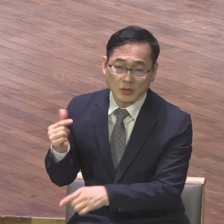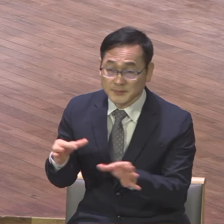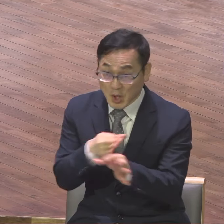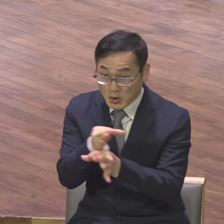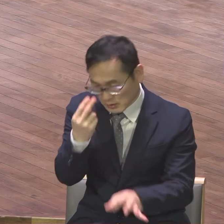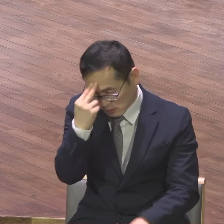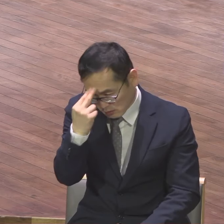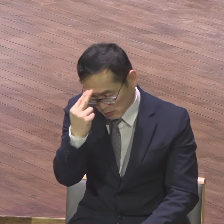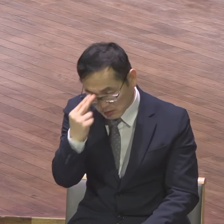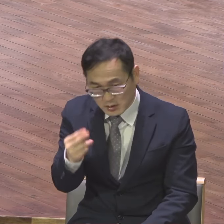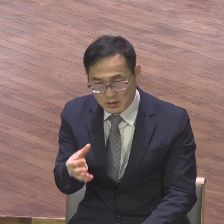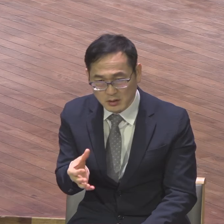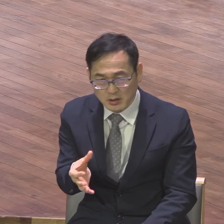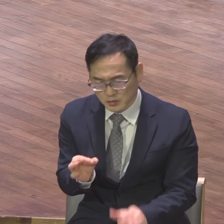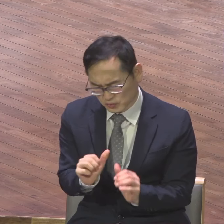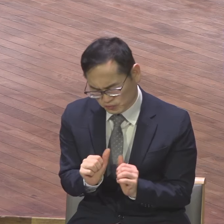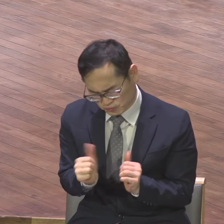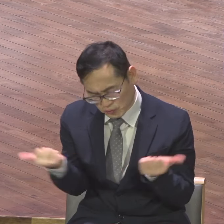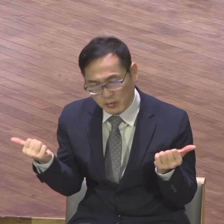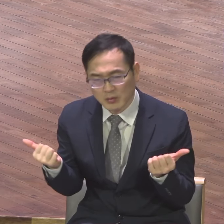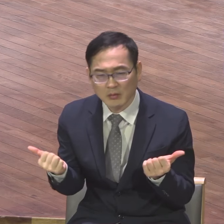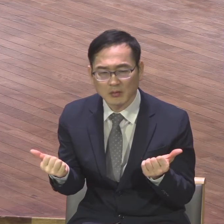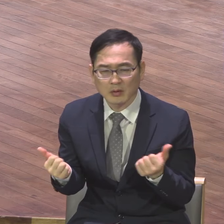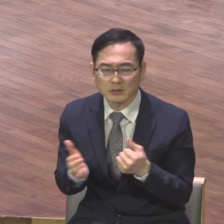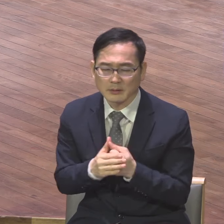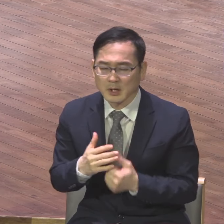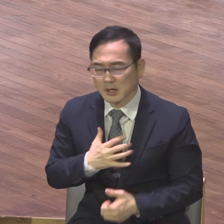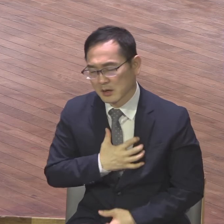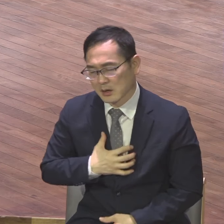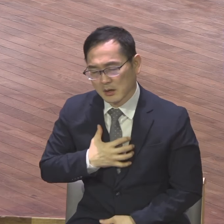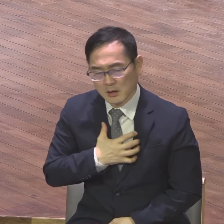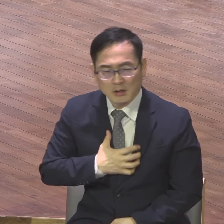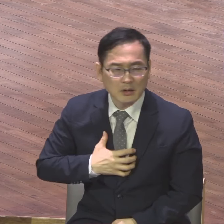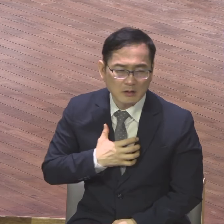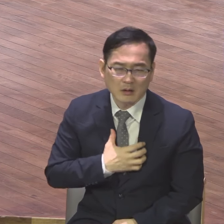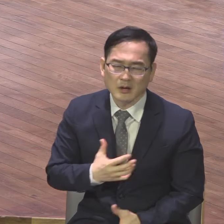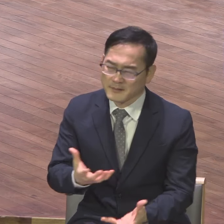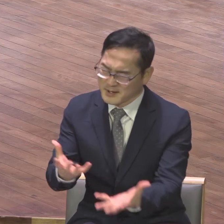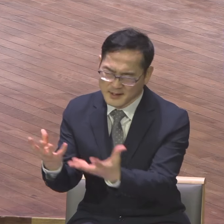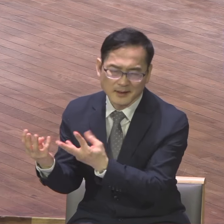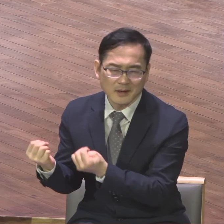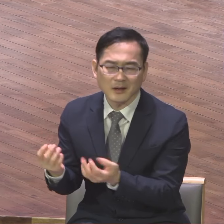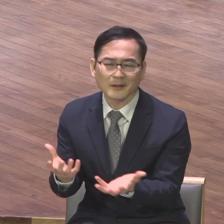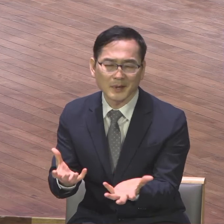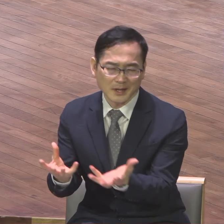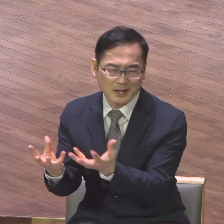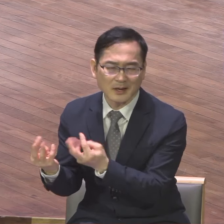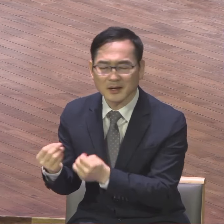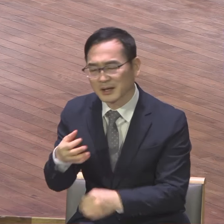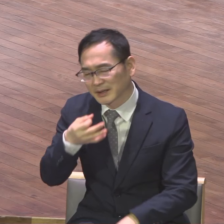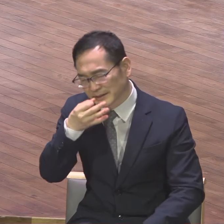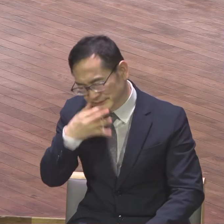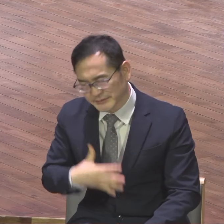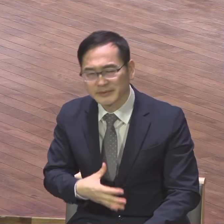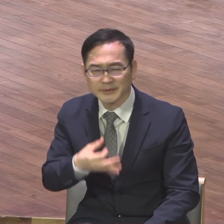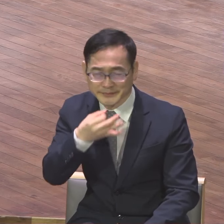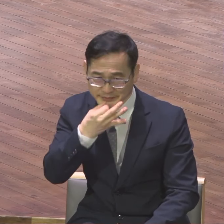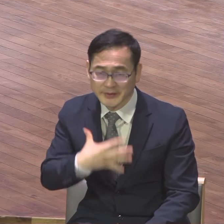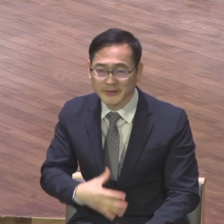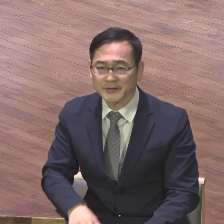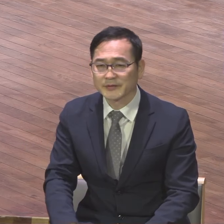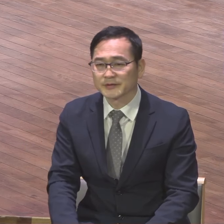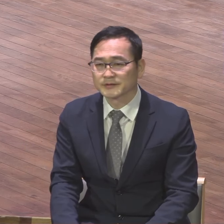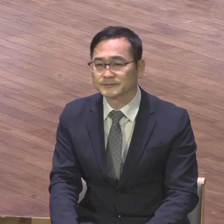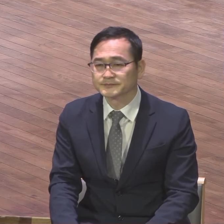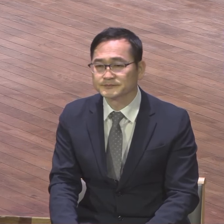속에서 너무너무 다양한 문제를 통해서 힘들게 사는,